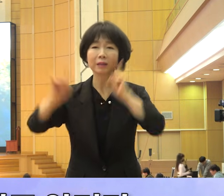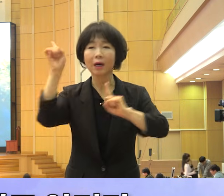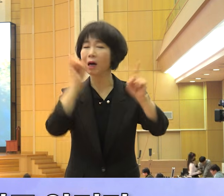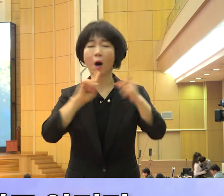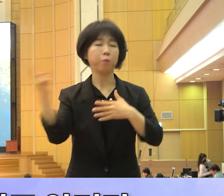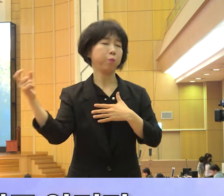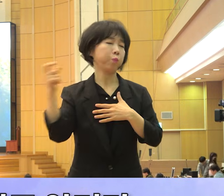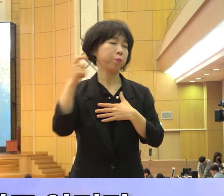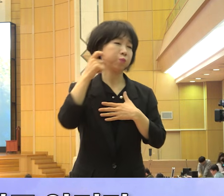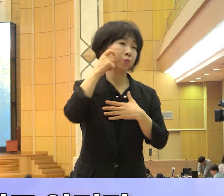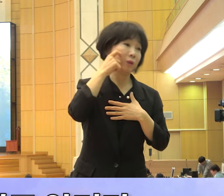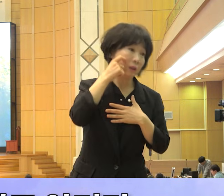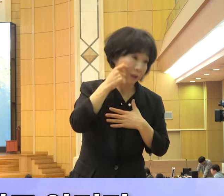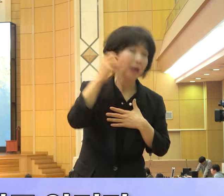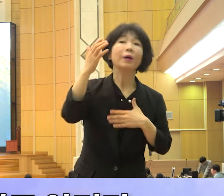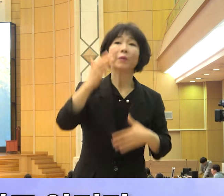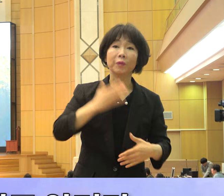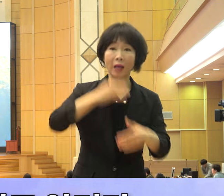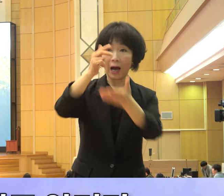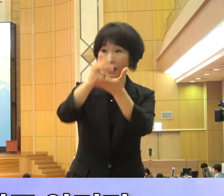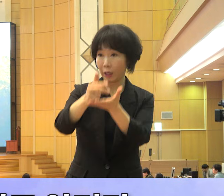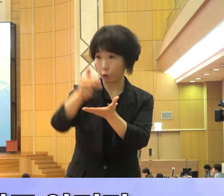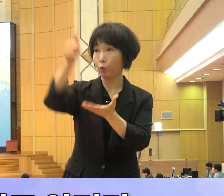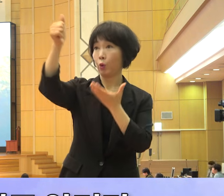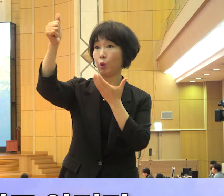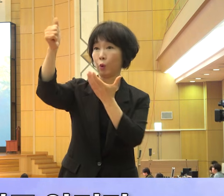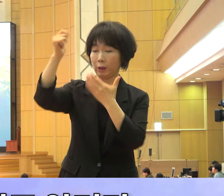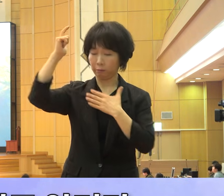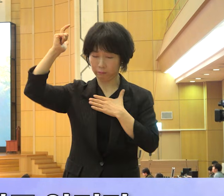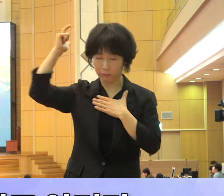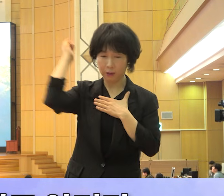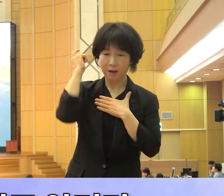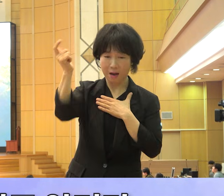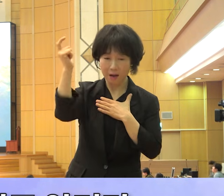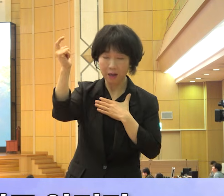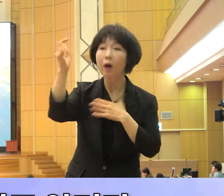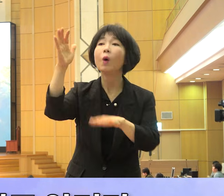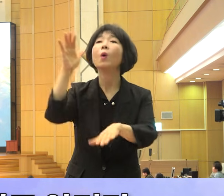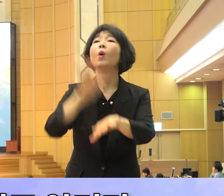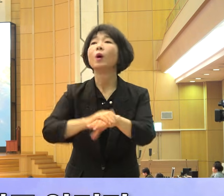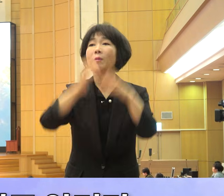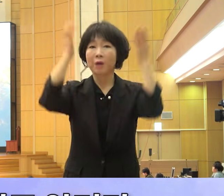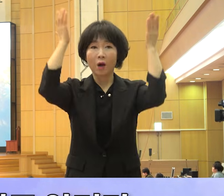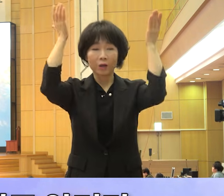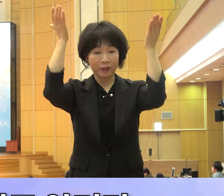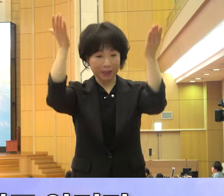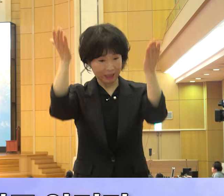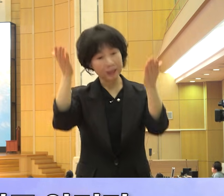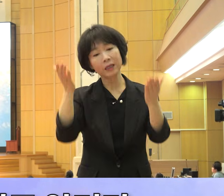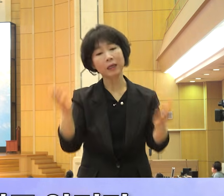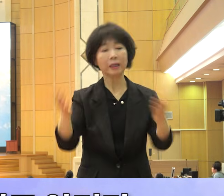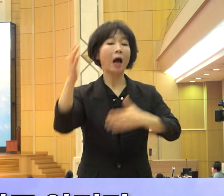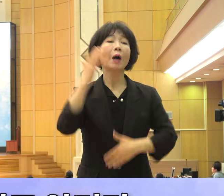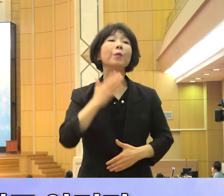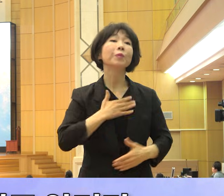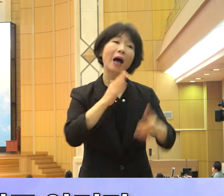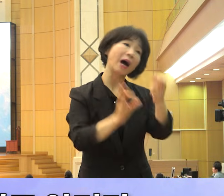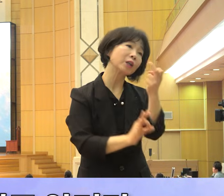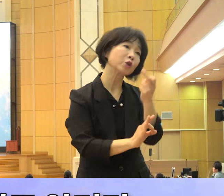삼지 못하리. 나의 주님 강한 손을